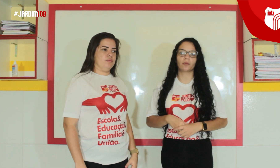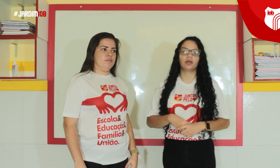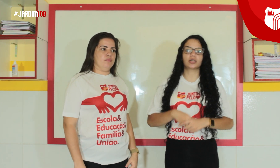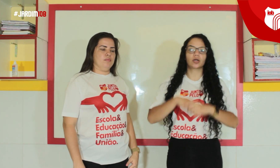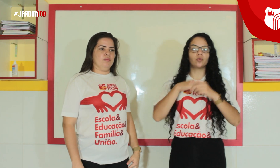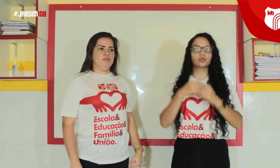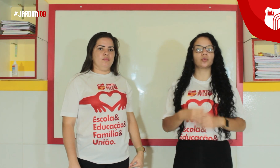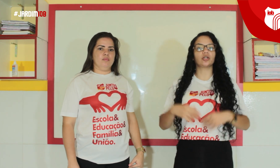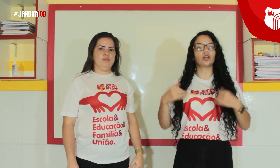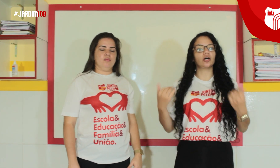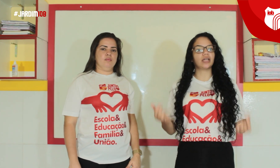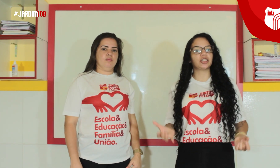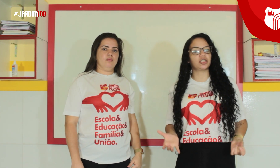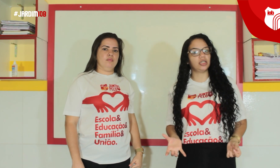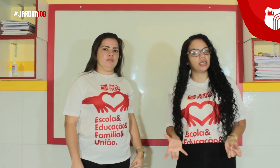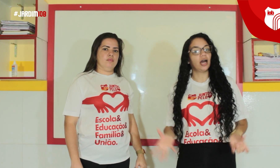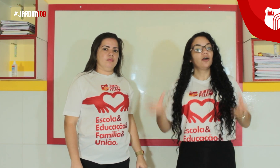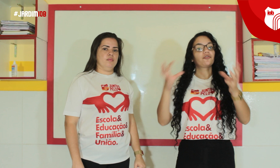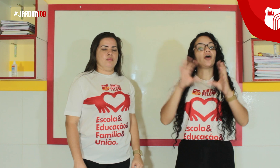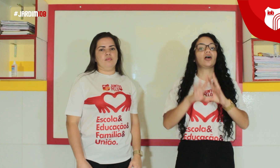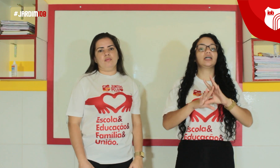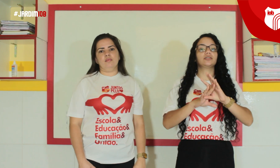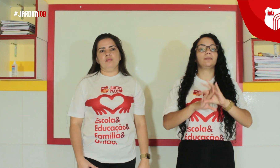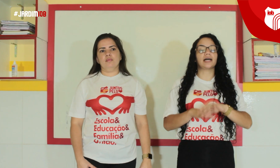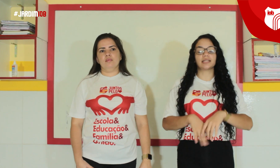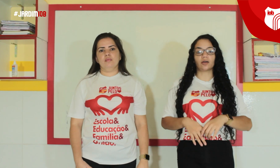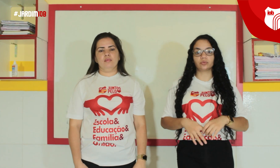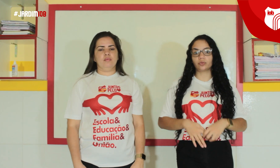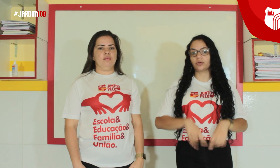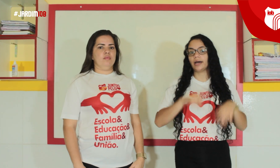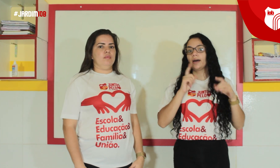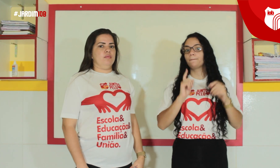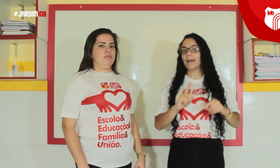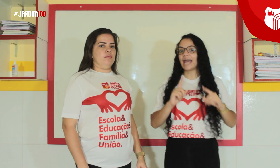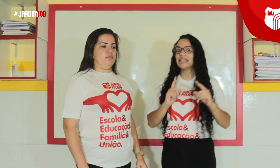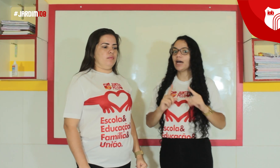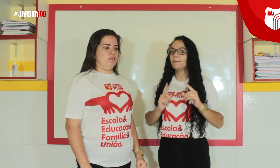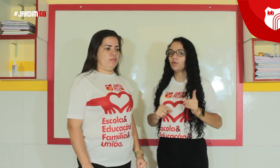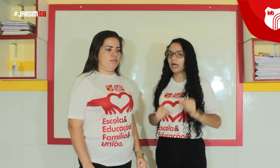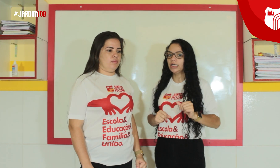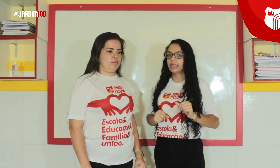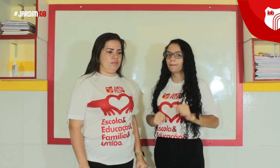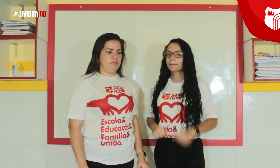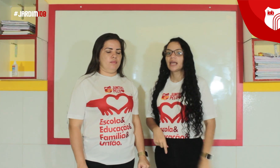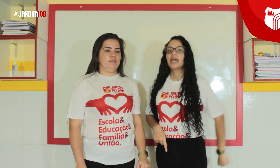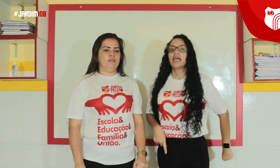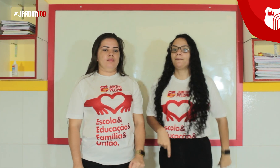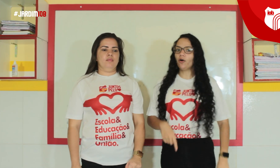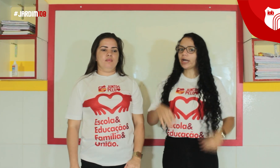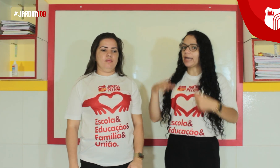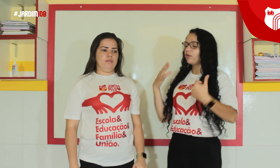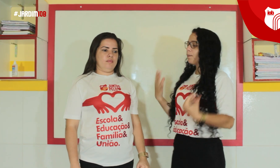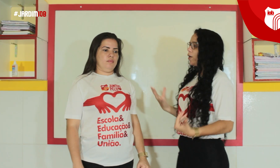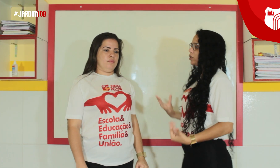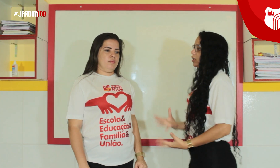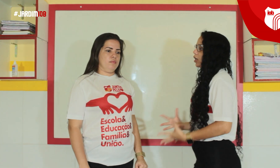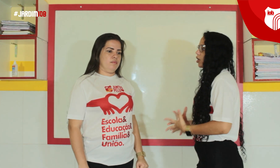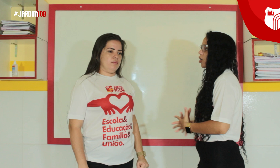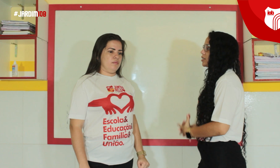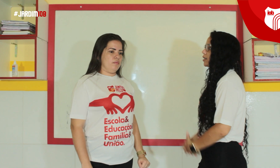nossa cultura nordestina, focando mais na cultura pernambucana. E por que é tão importante que nós